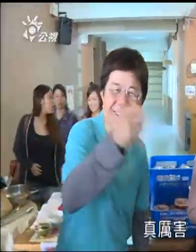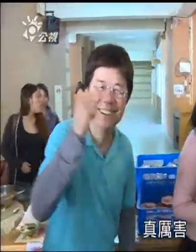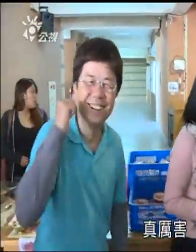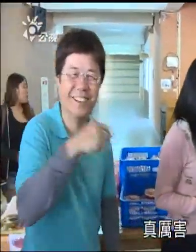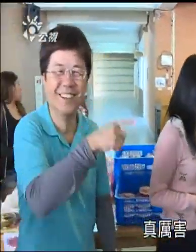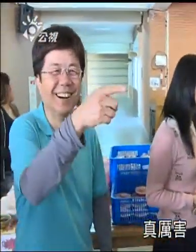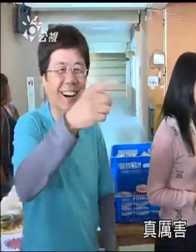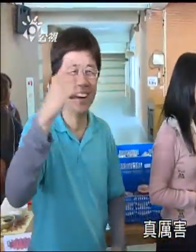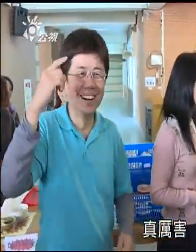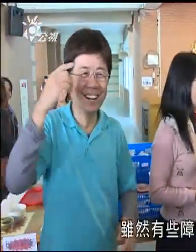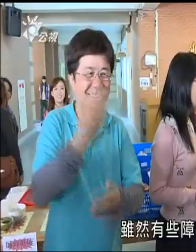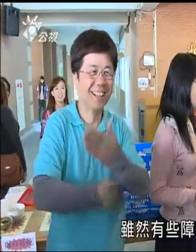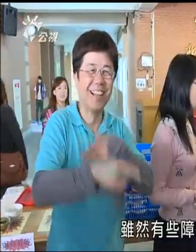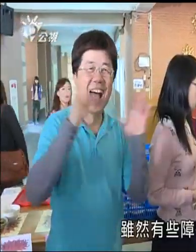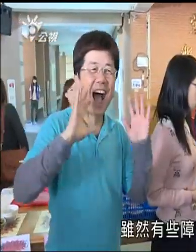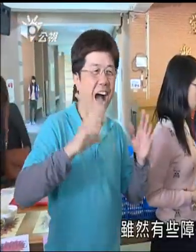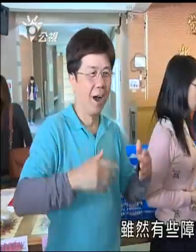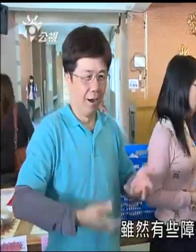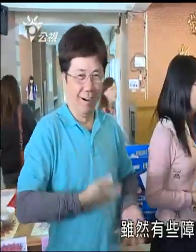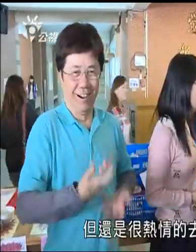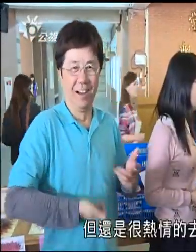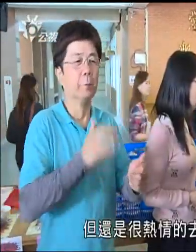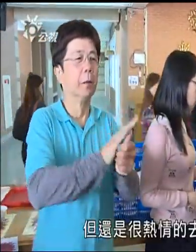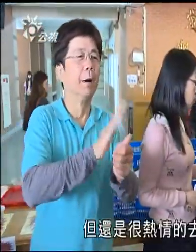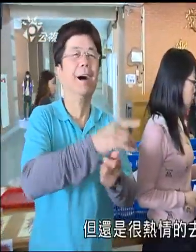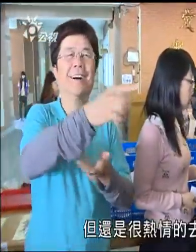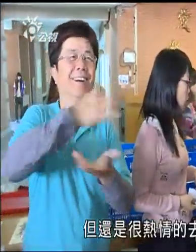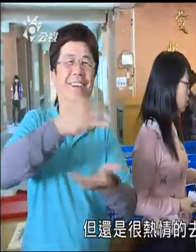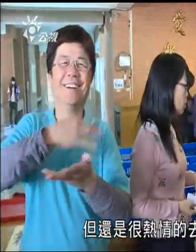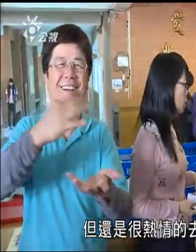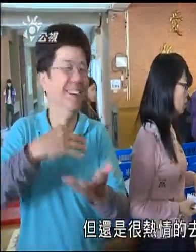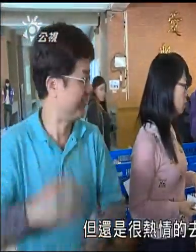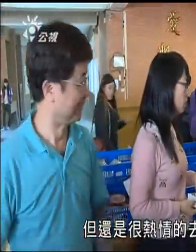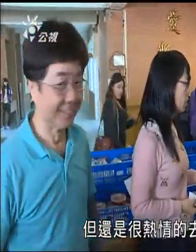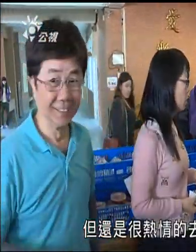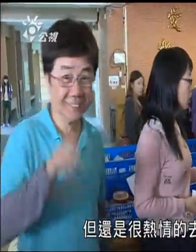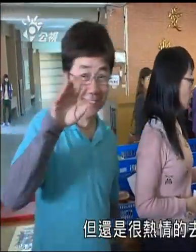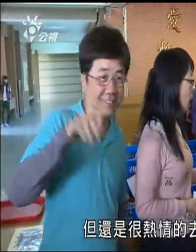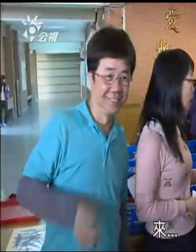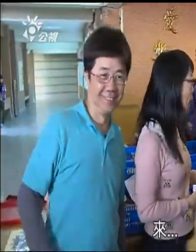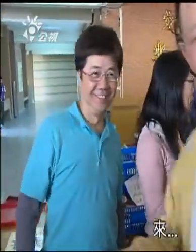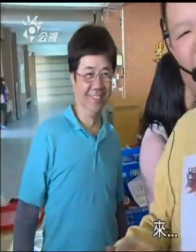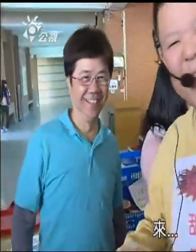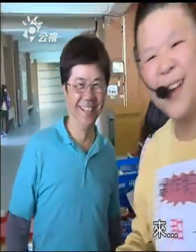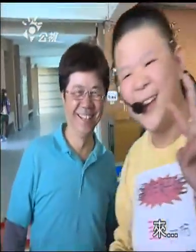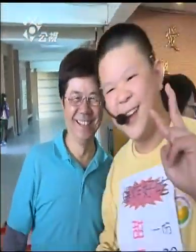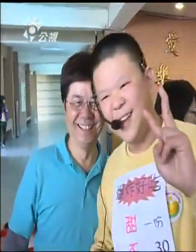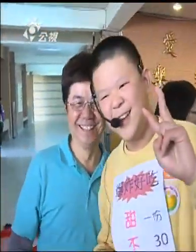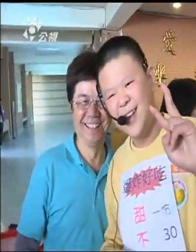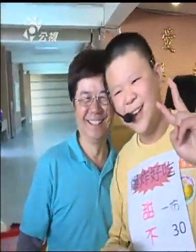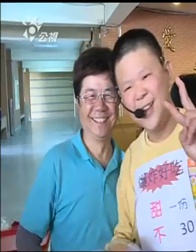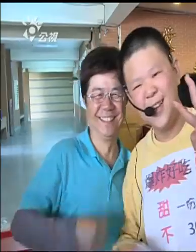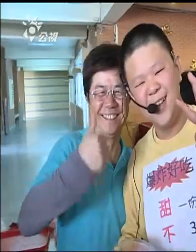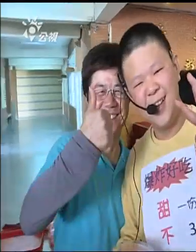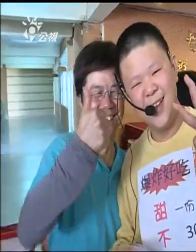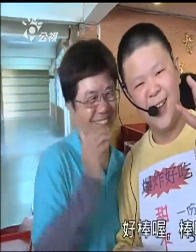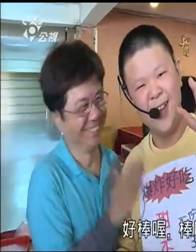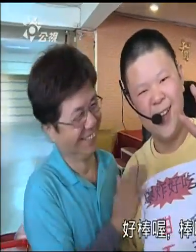真厉害啊！虽然有些障碍，但还是很热情的去卖面包啊！来来来，哎，好棒哦！